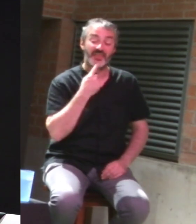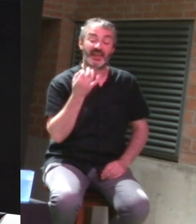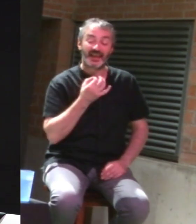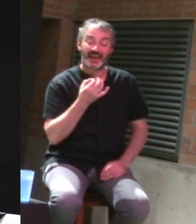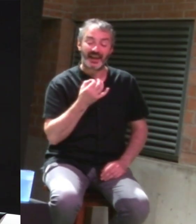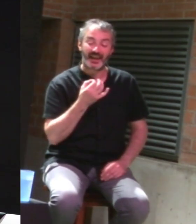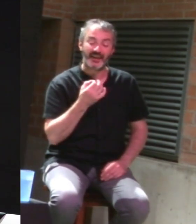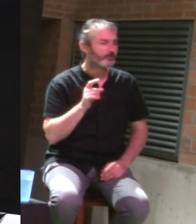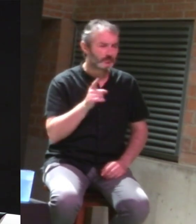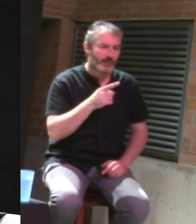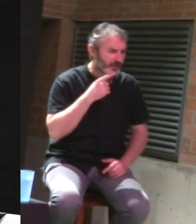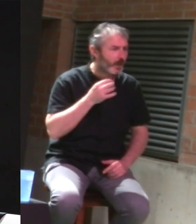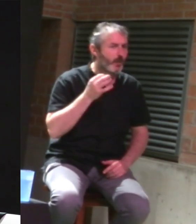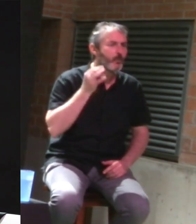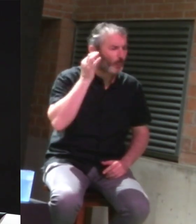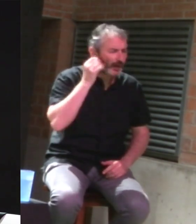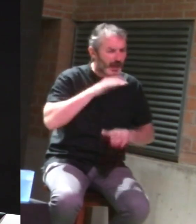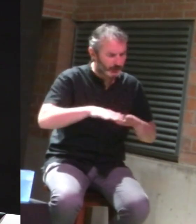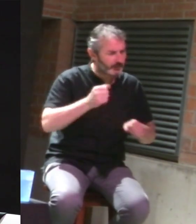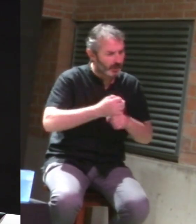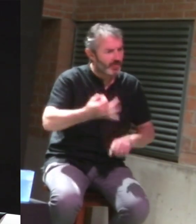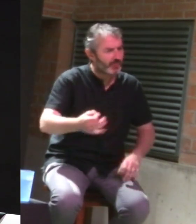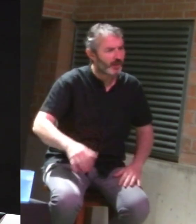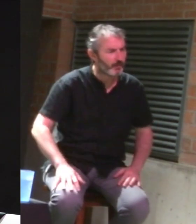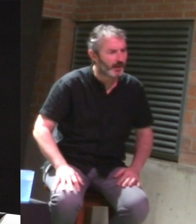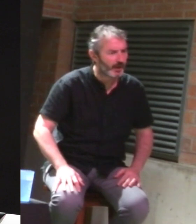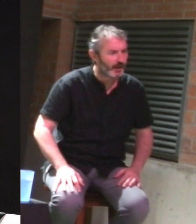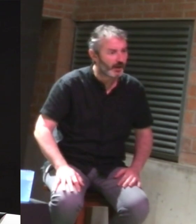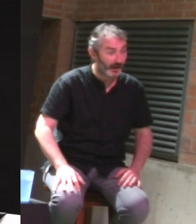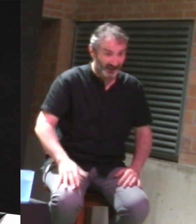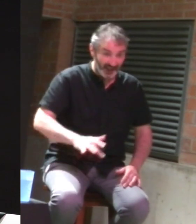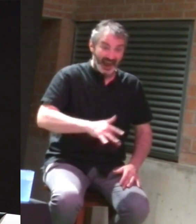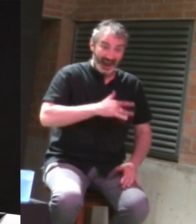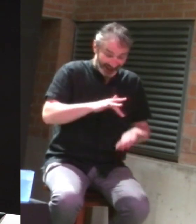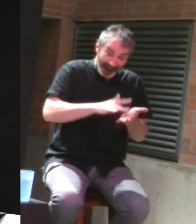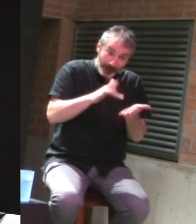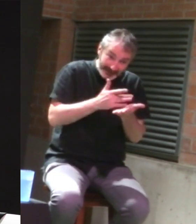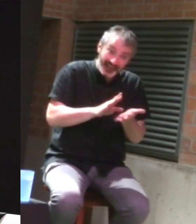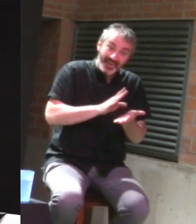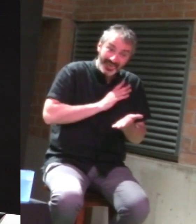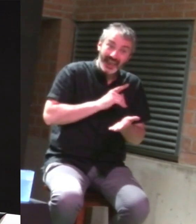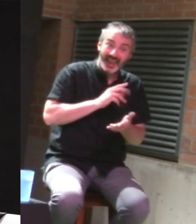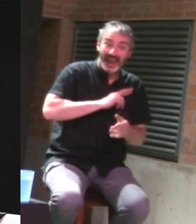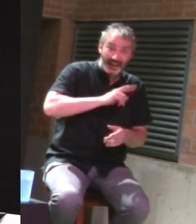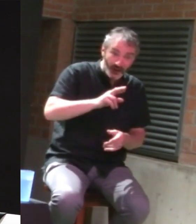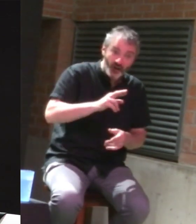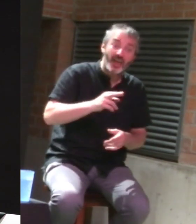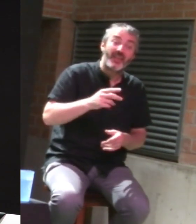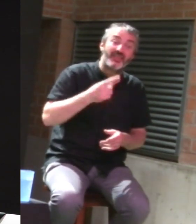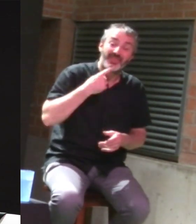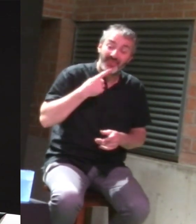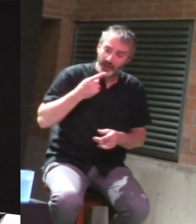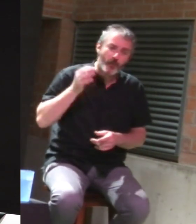les dones i els nens han de treballar, perquè si no, la indústria se'n va a la porta. O sigui, diuen claríssimament aquestes coses. És a dir,